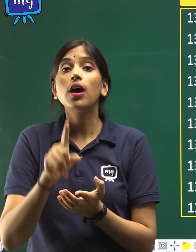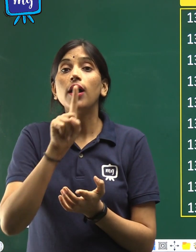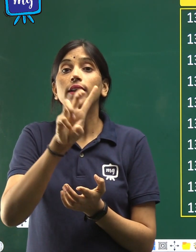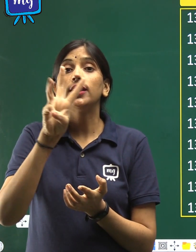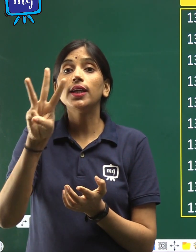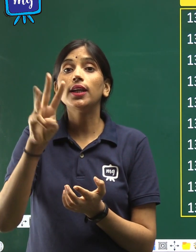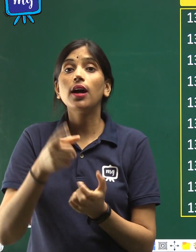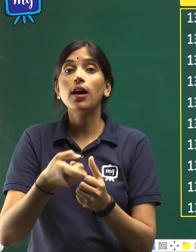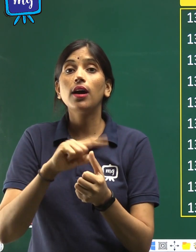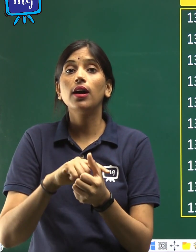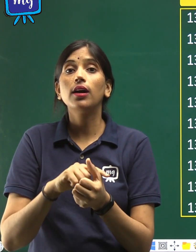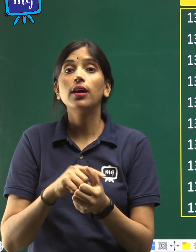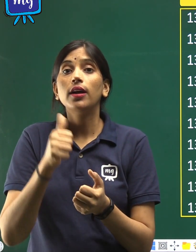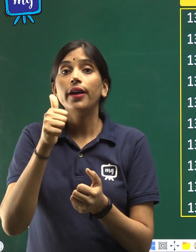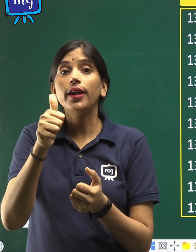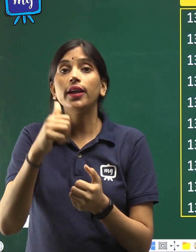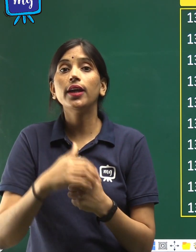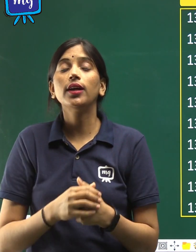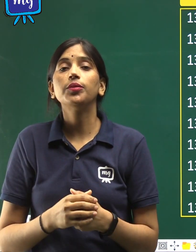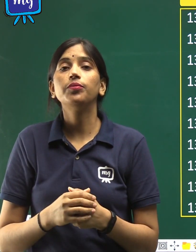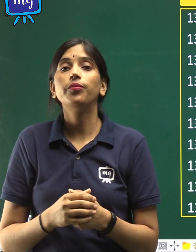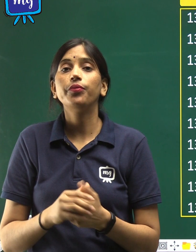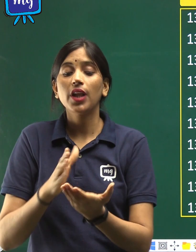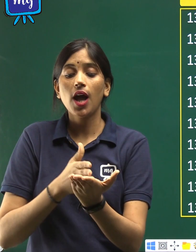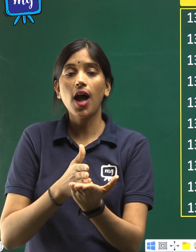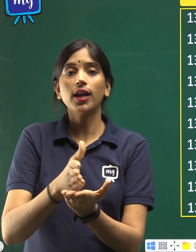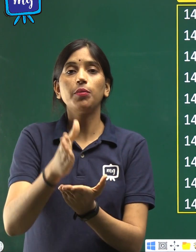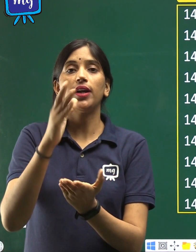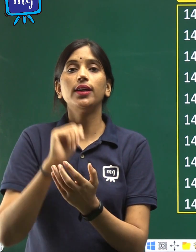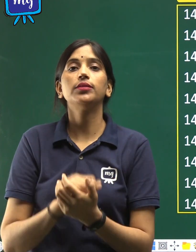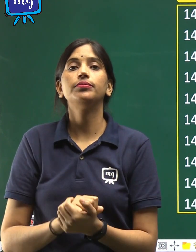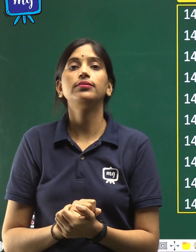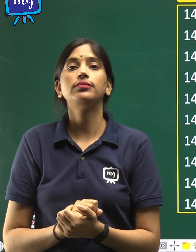13 का। ठीक है, आगे बढ़ें।